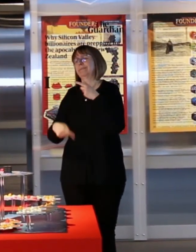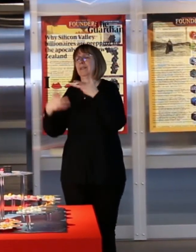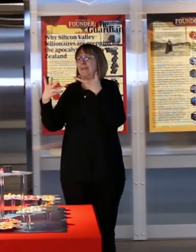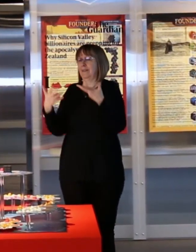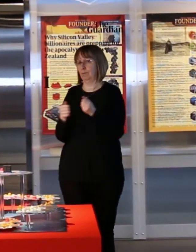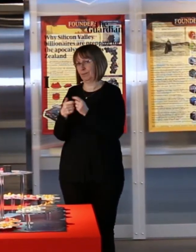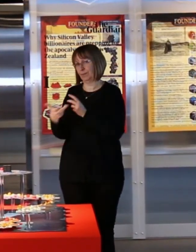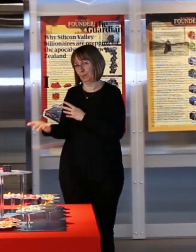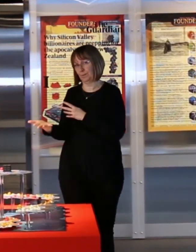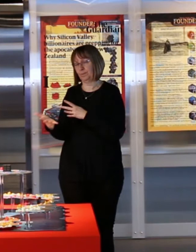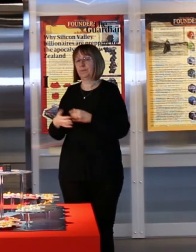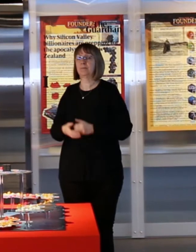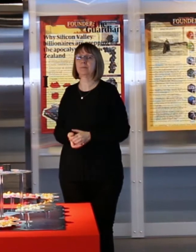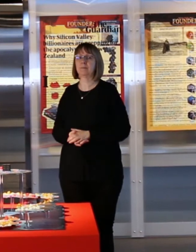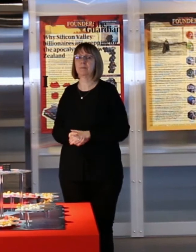weiter.